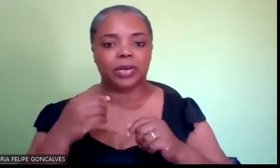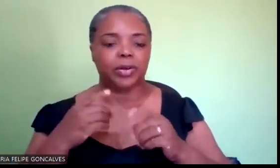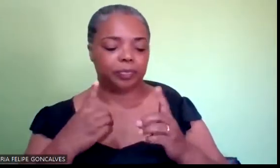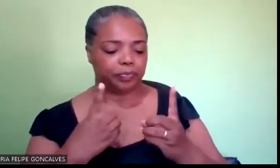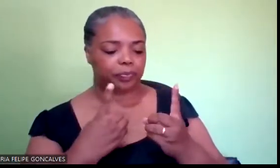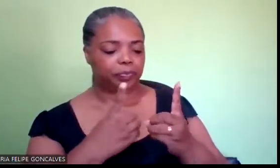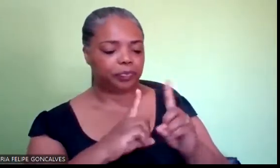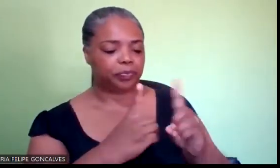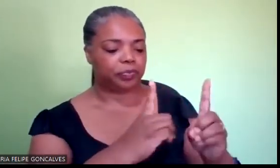ó.